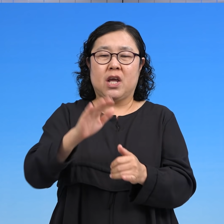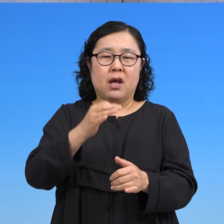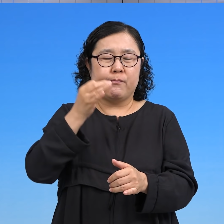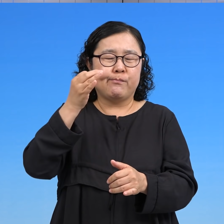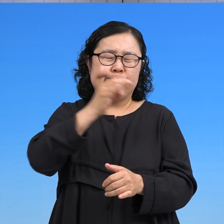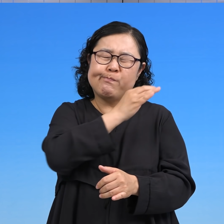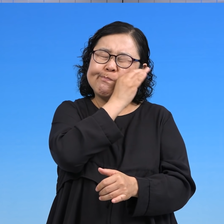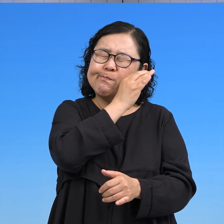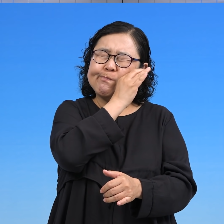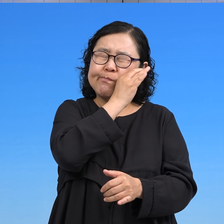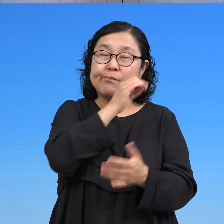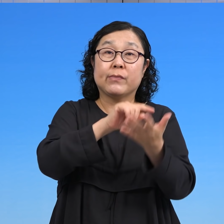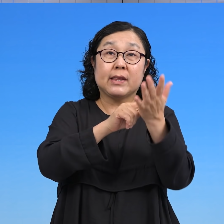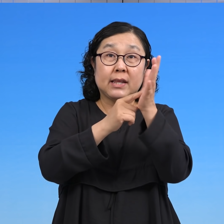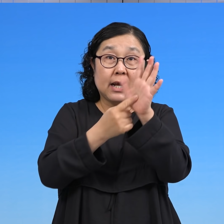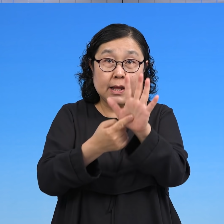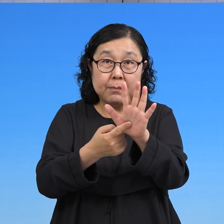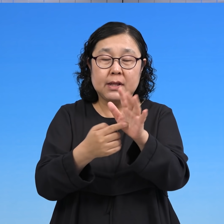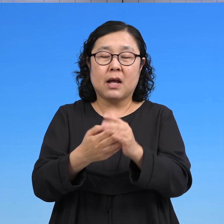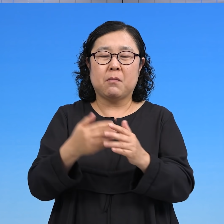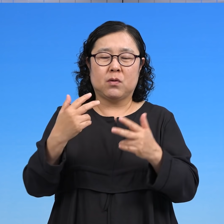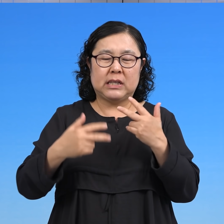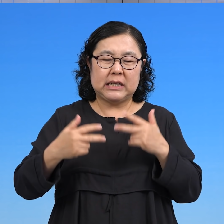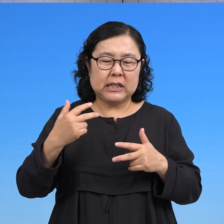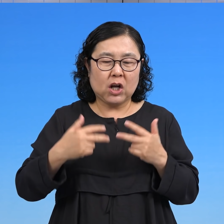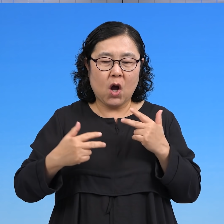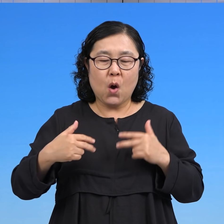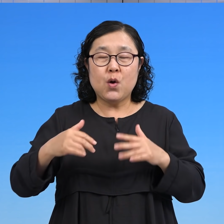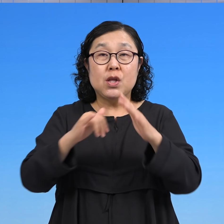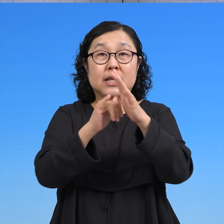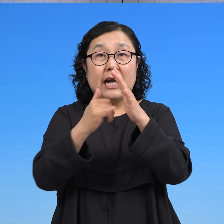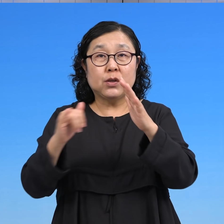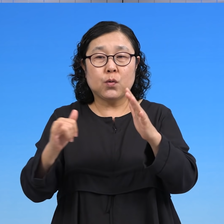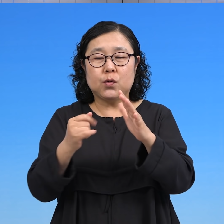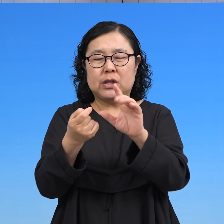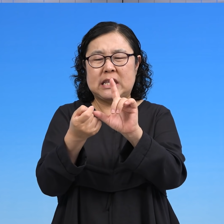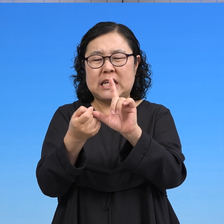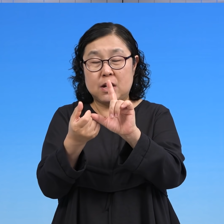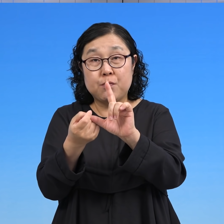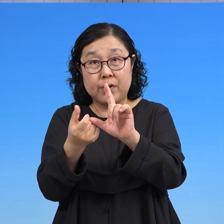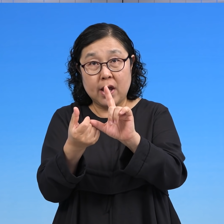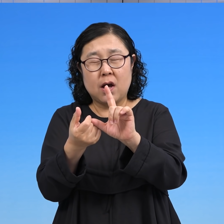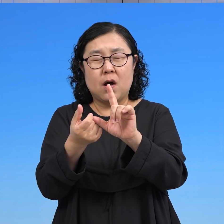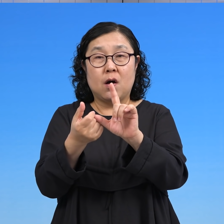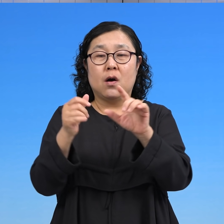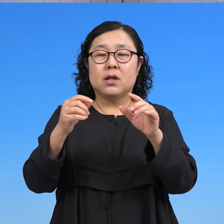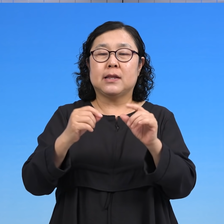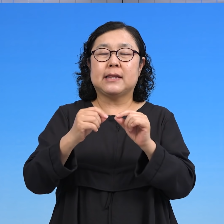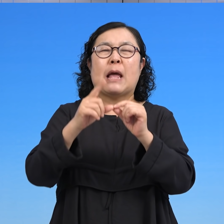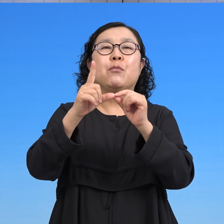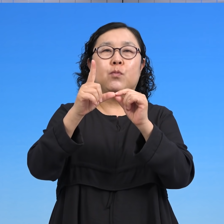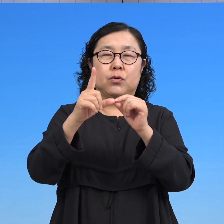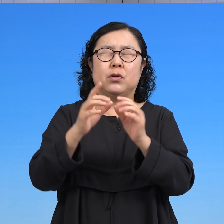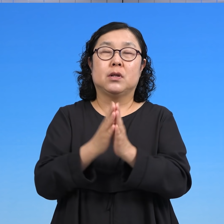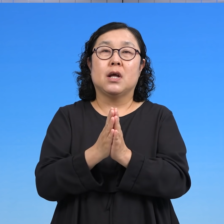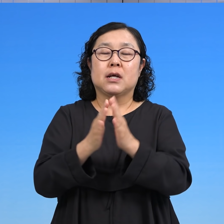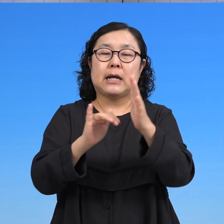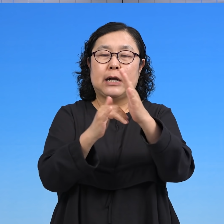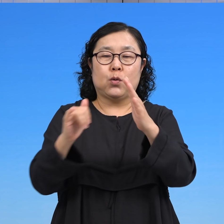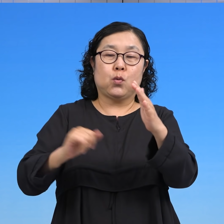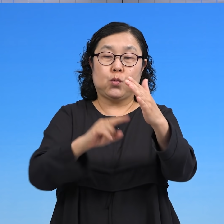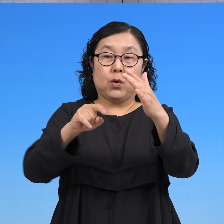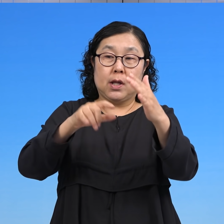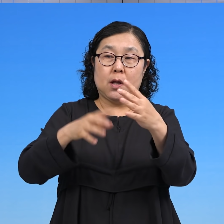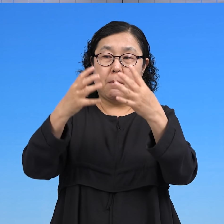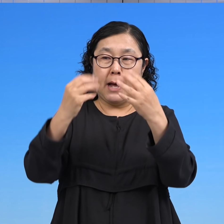노래들은 너무나 아름다운 가족의 한 단면만을 말하는 것이지 실제적으로 현실적으로 이 가정 안에서 많은